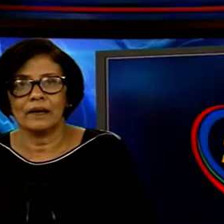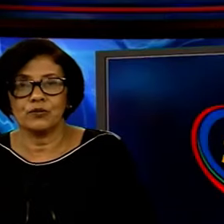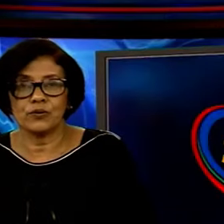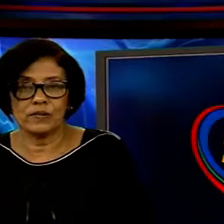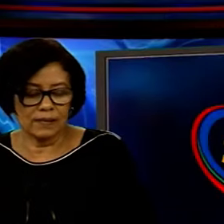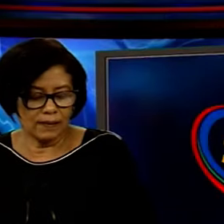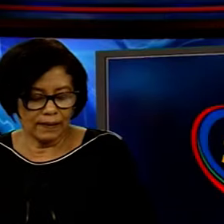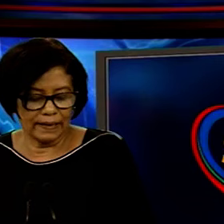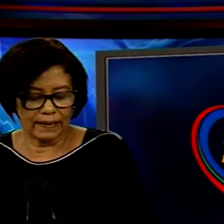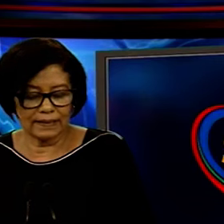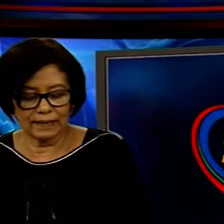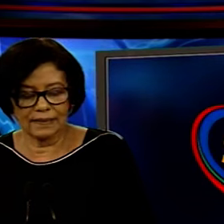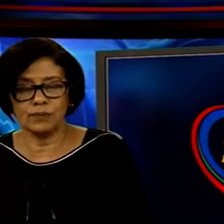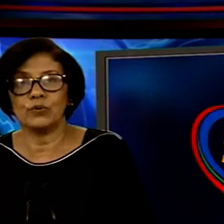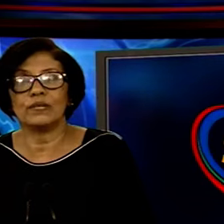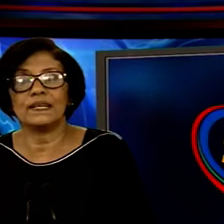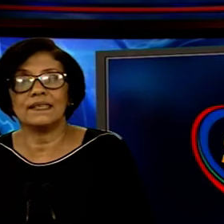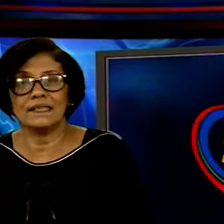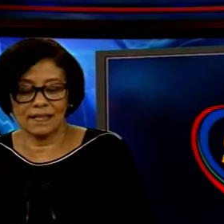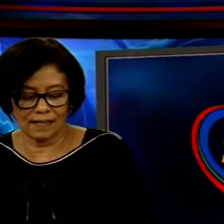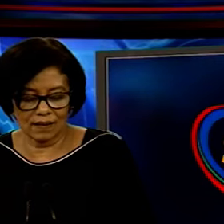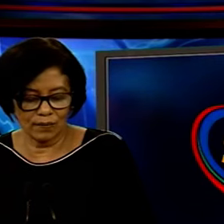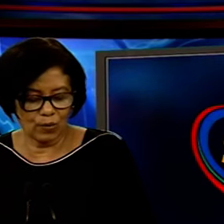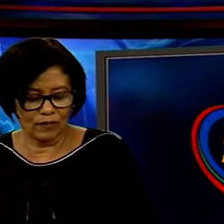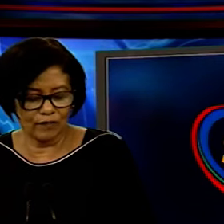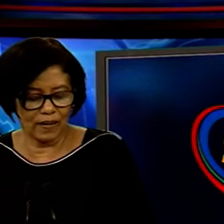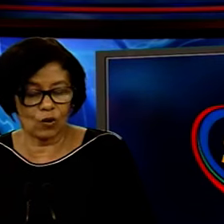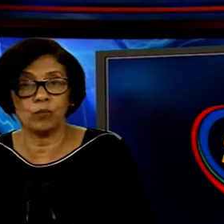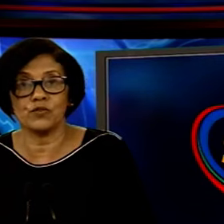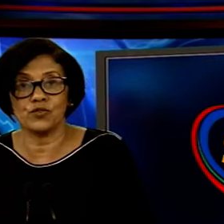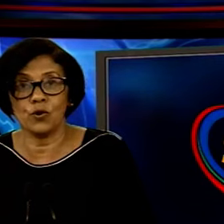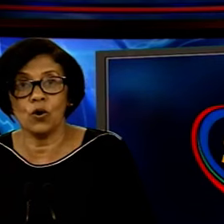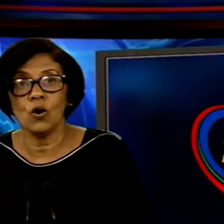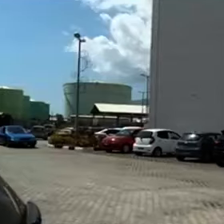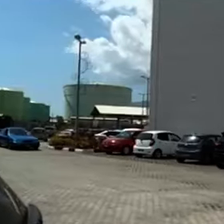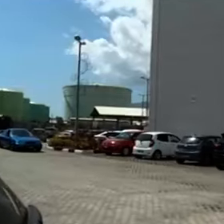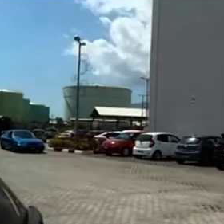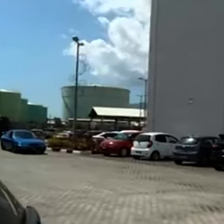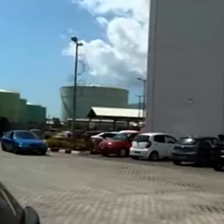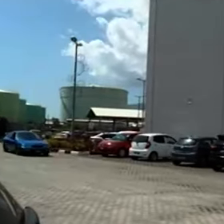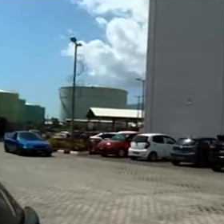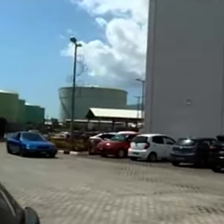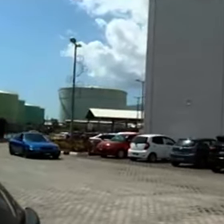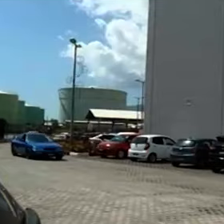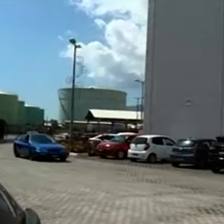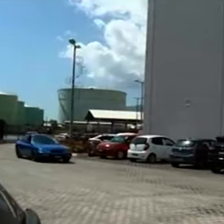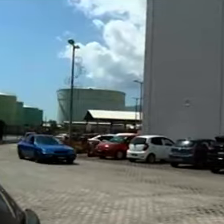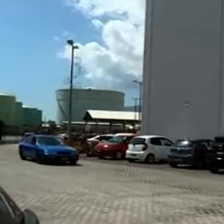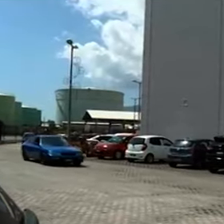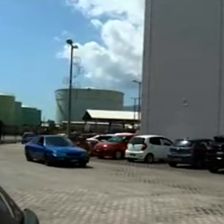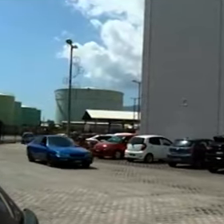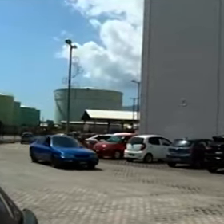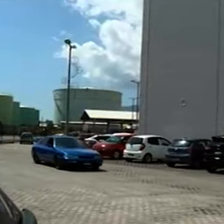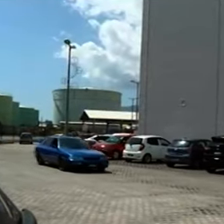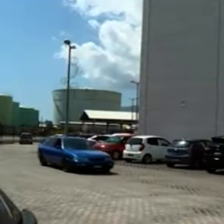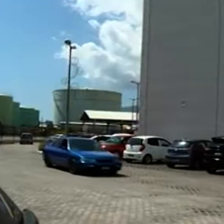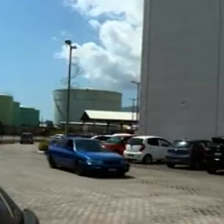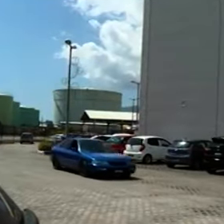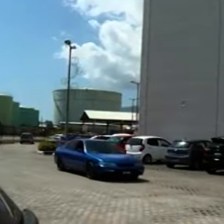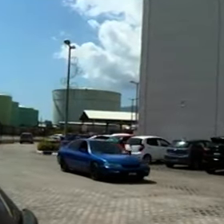Et aujourd'hui, il y a une quantité de monde qui descend pour faire commission côté Bois de Rose Shopping Complex